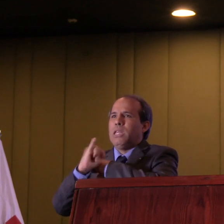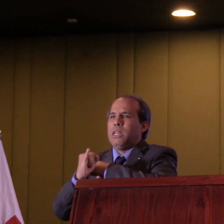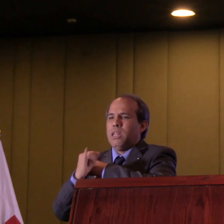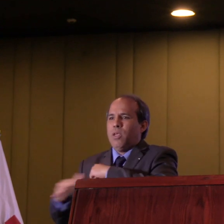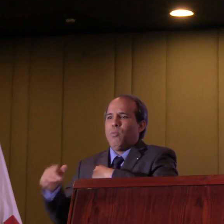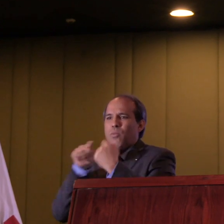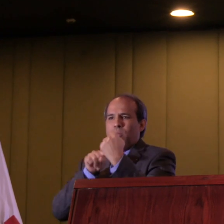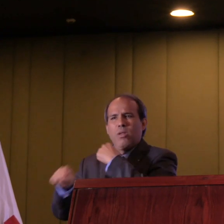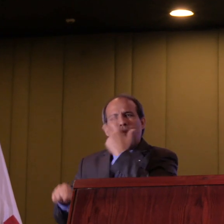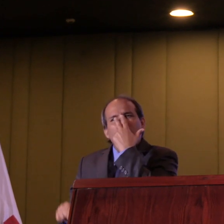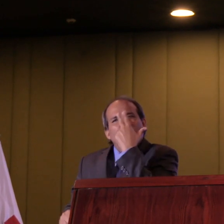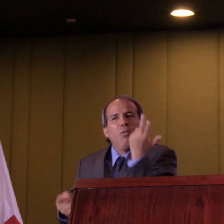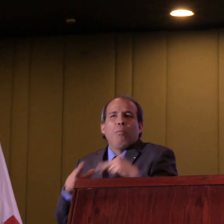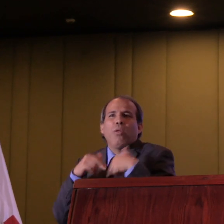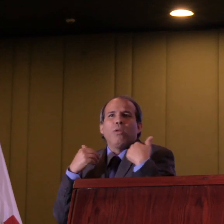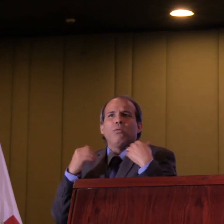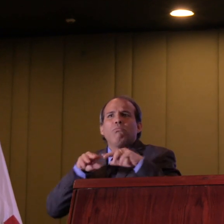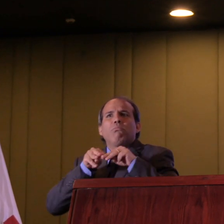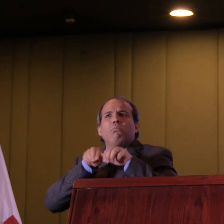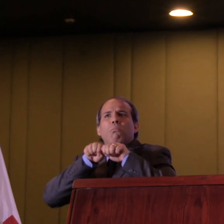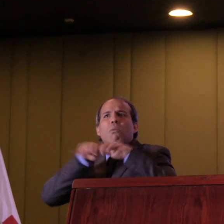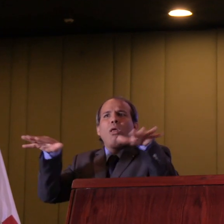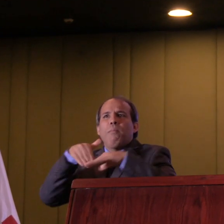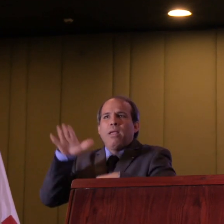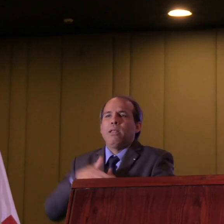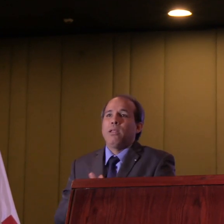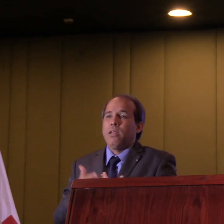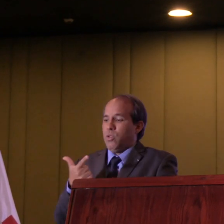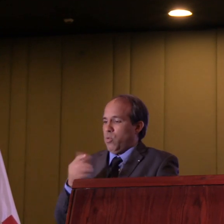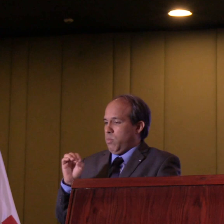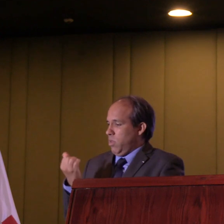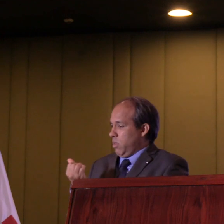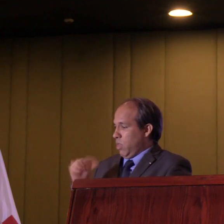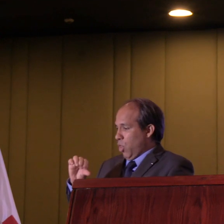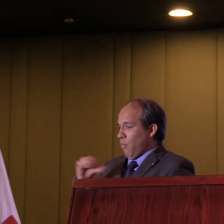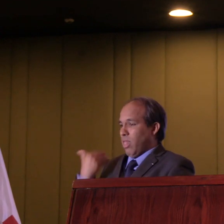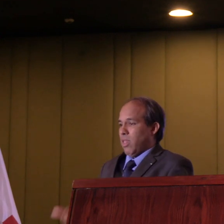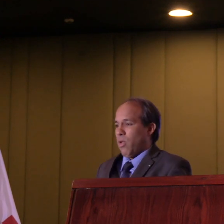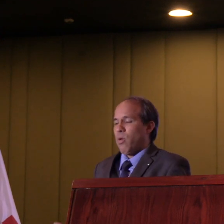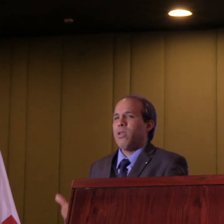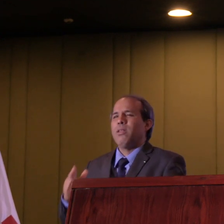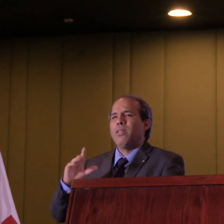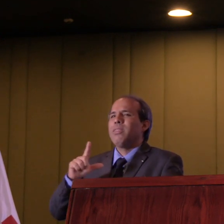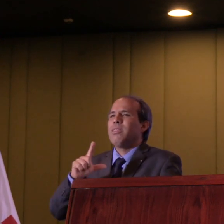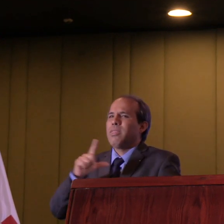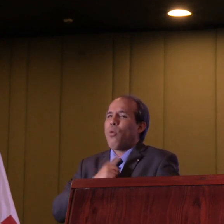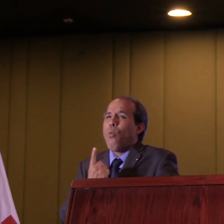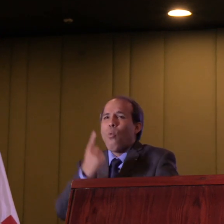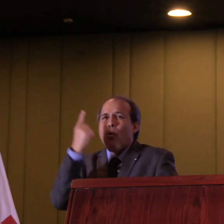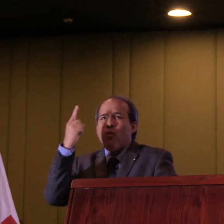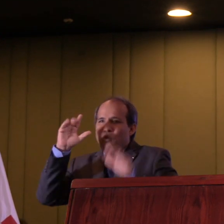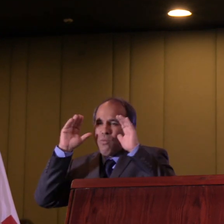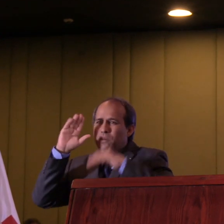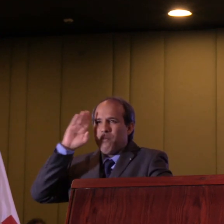Senhoras e senhores, desde 2019, merece especial menção o empenho de